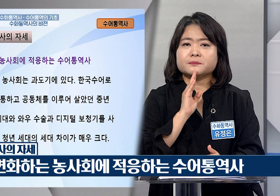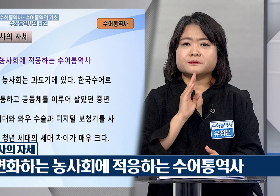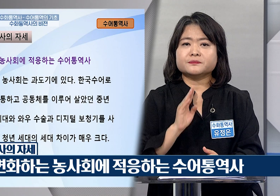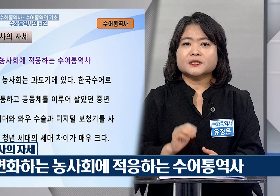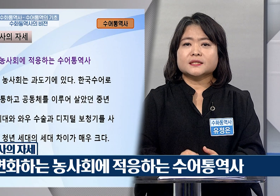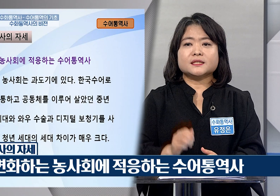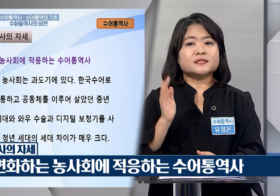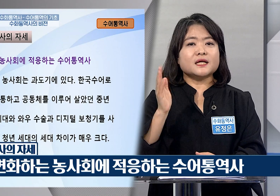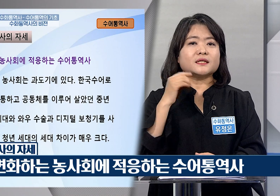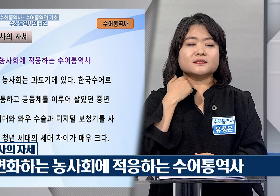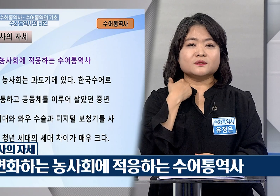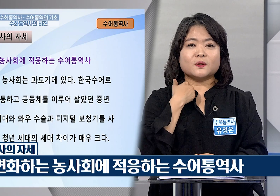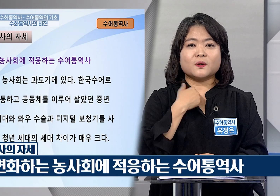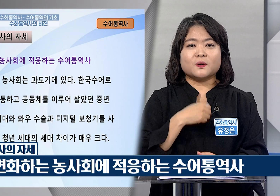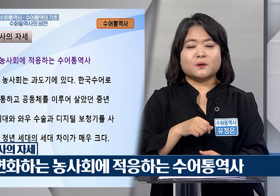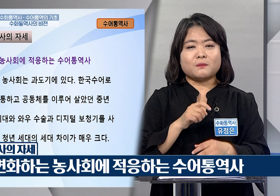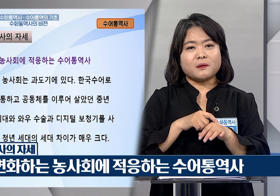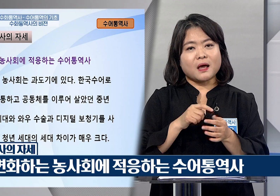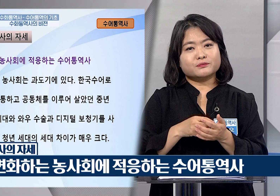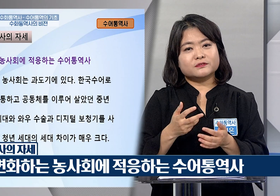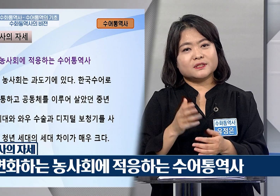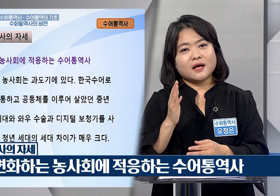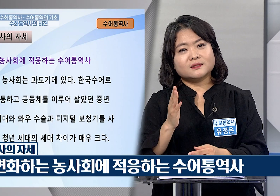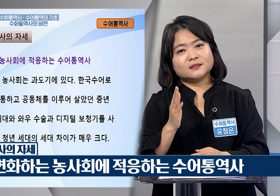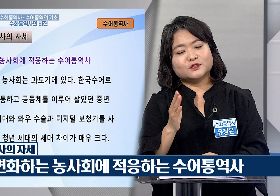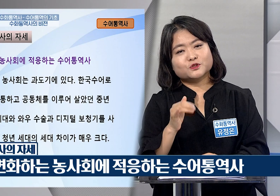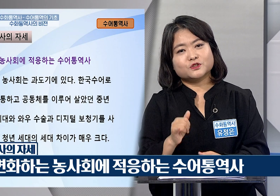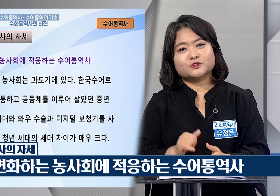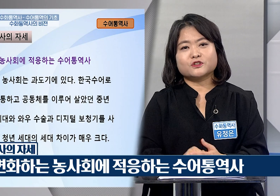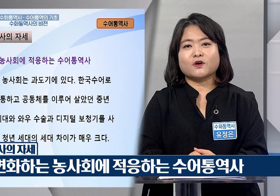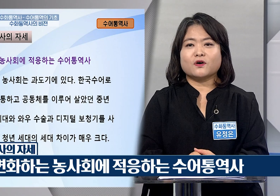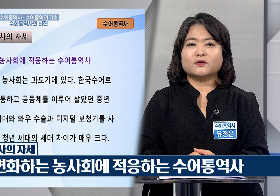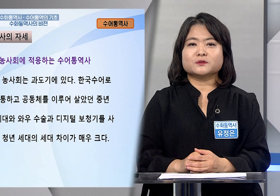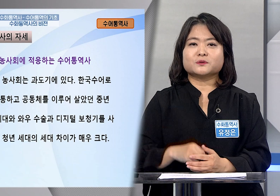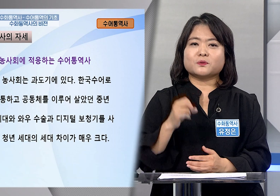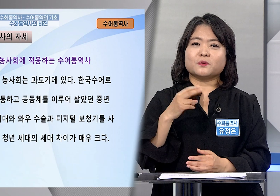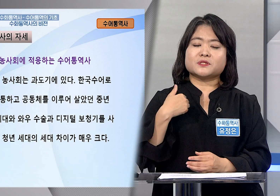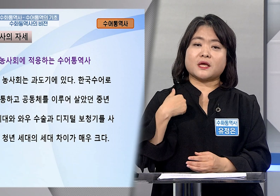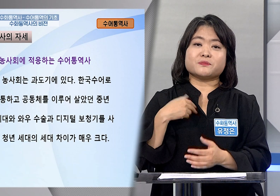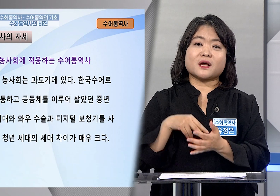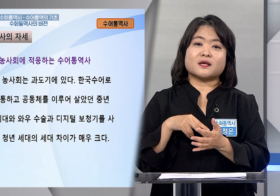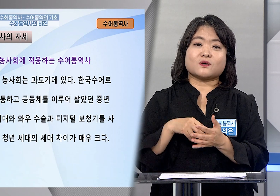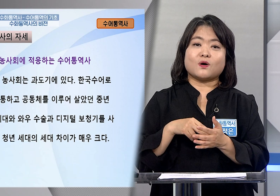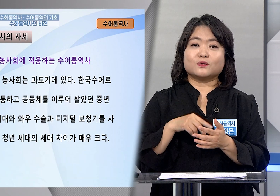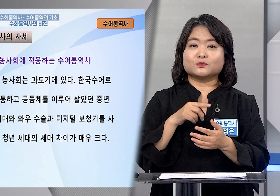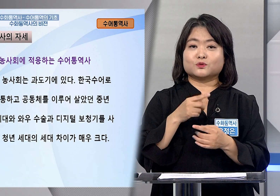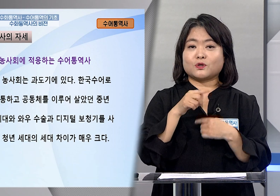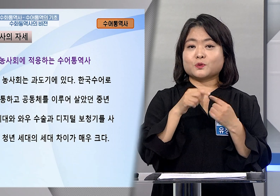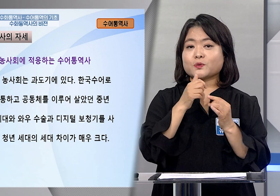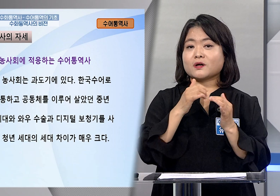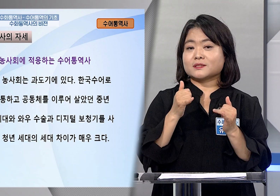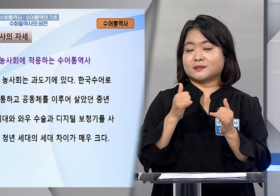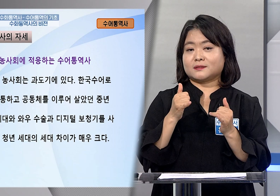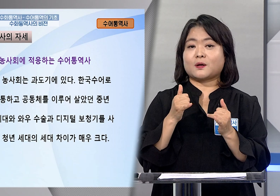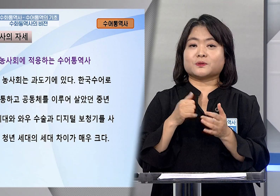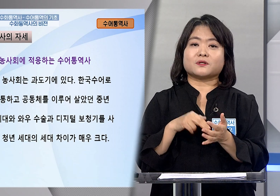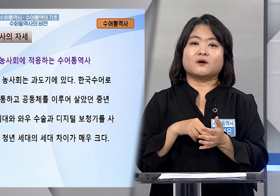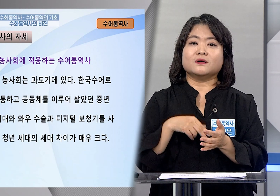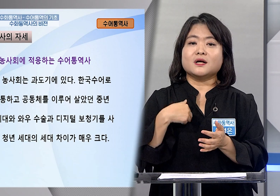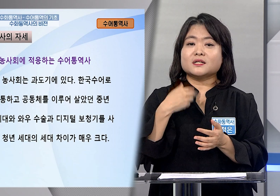참, 이 이야기는요, 마음이 아픈 이야기일 수도 있고요. 또 제 입장에서 수화 통역사로서